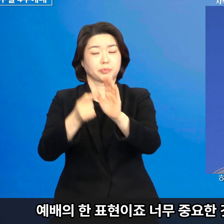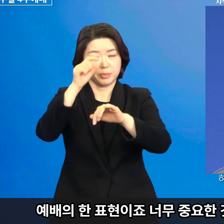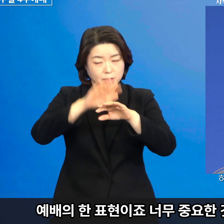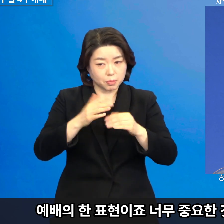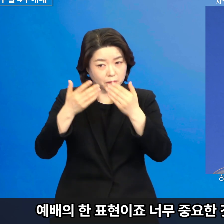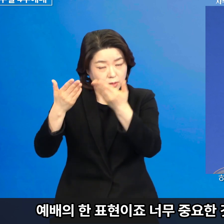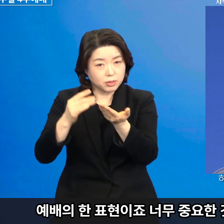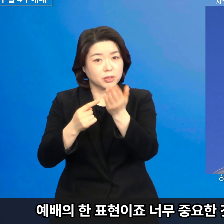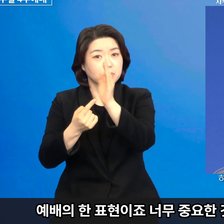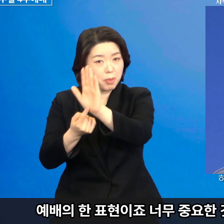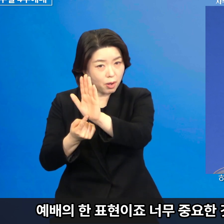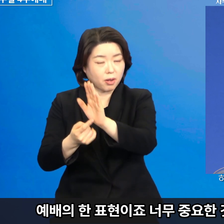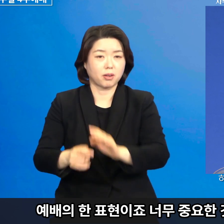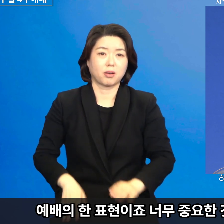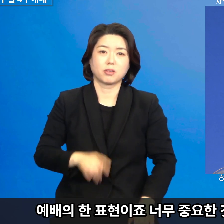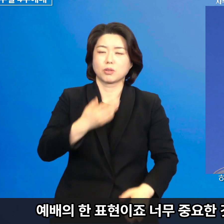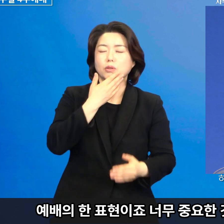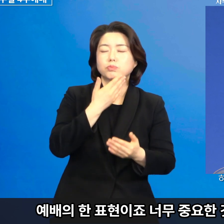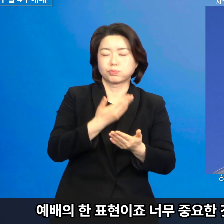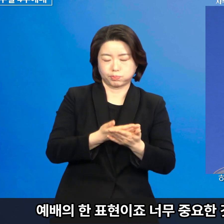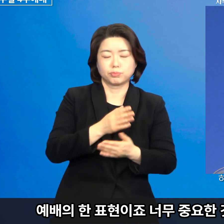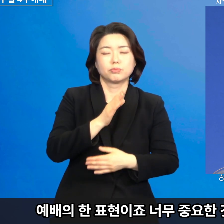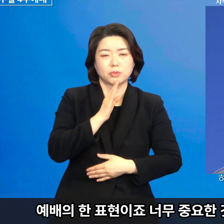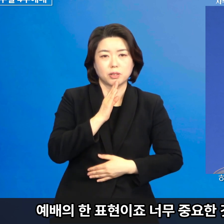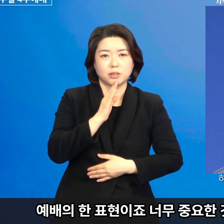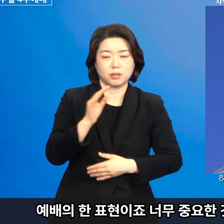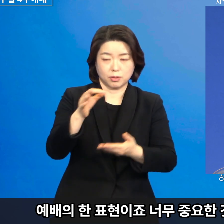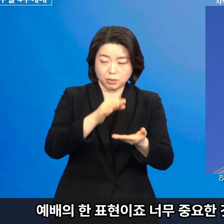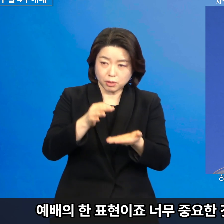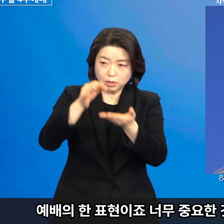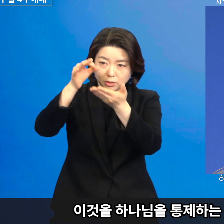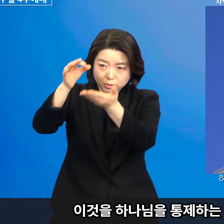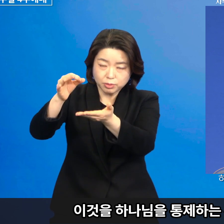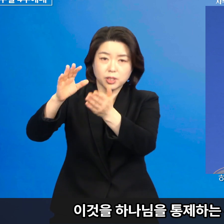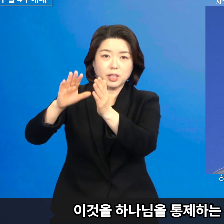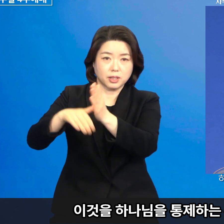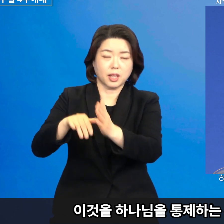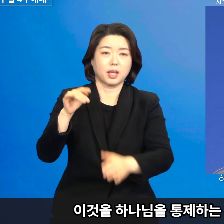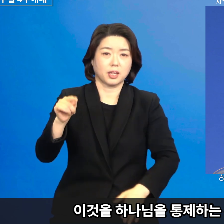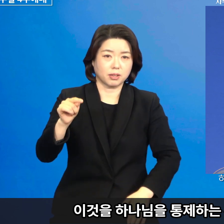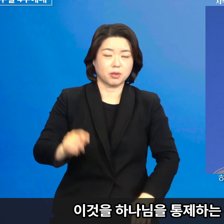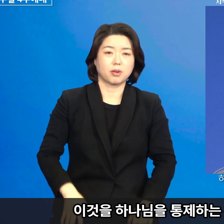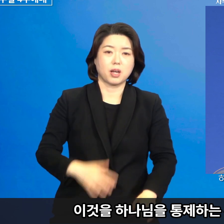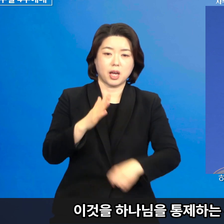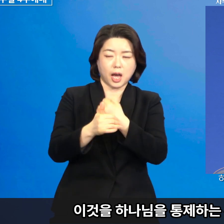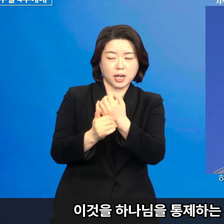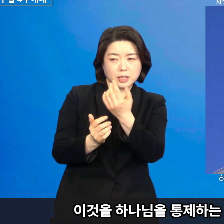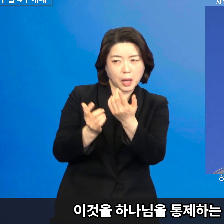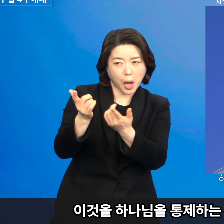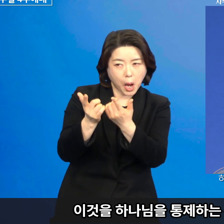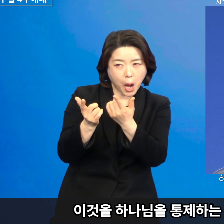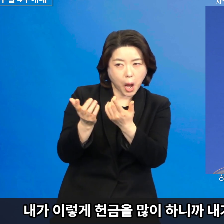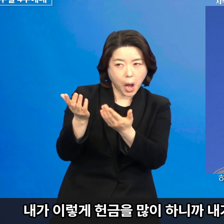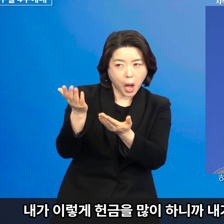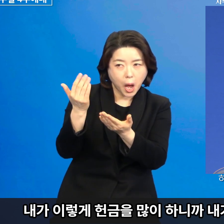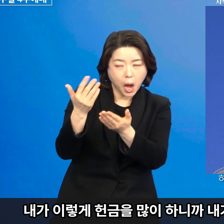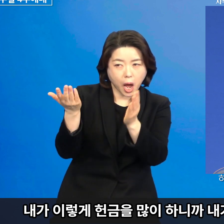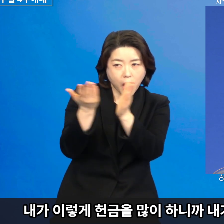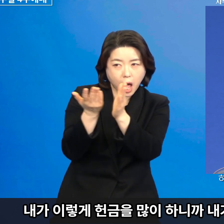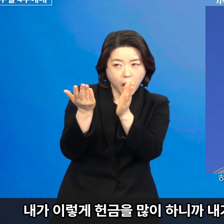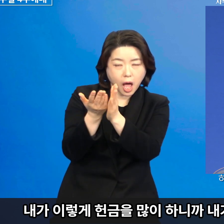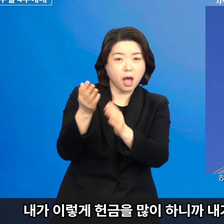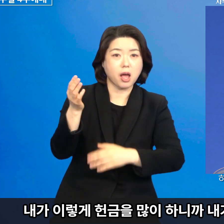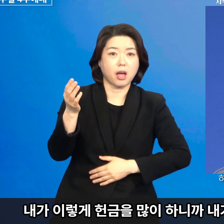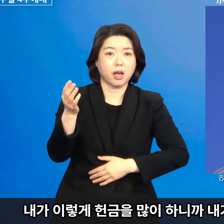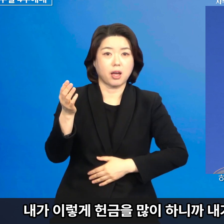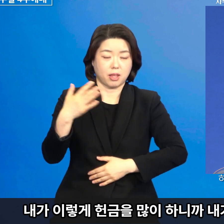표현이죠. 너무 중요한 것인데 이 봉헌이라고 하는 것도 이것을 하나님을 통제하는 수단을 삼을 수가 있어요. 내가 이렇게